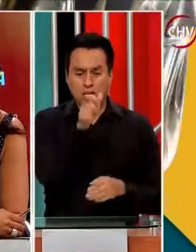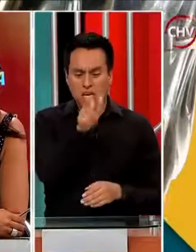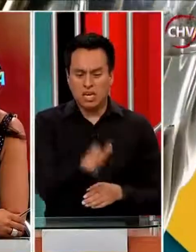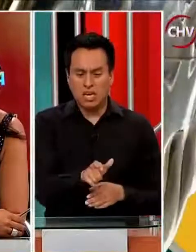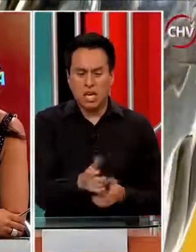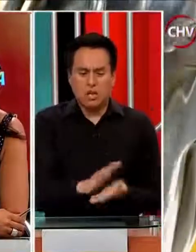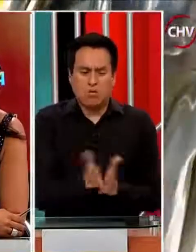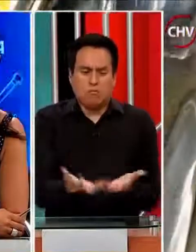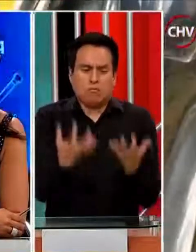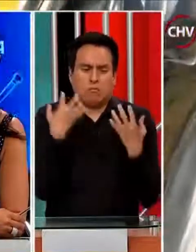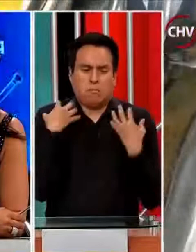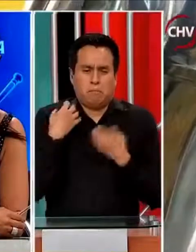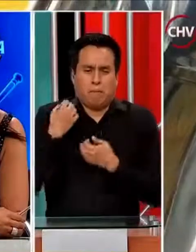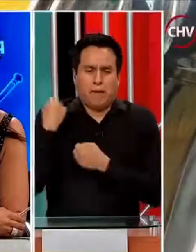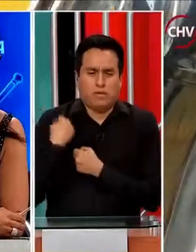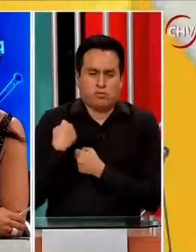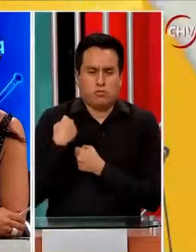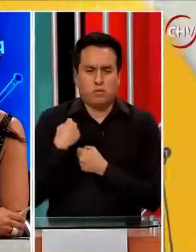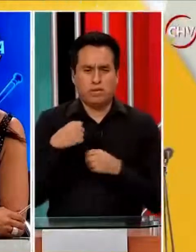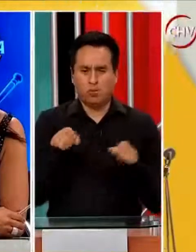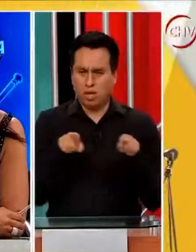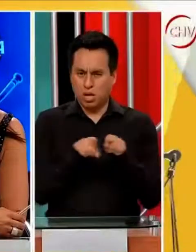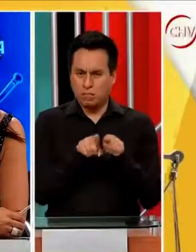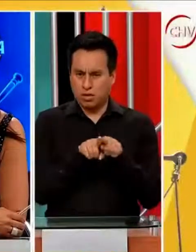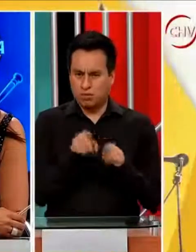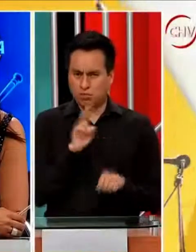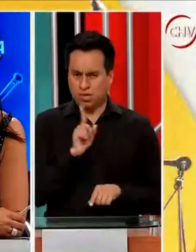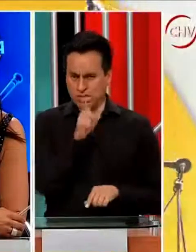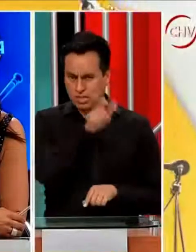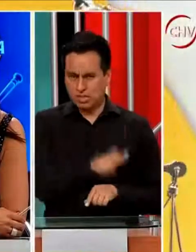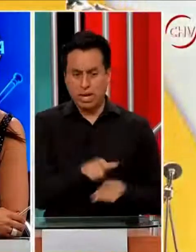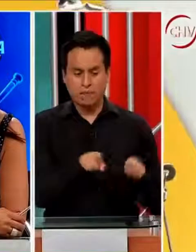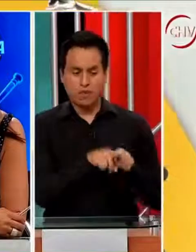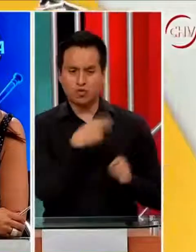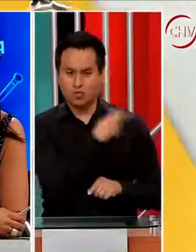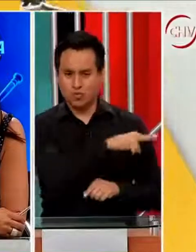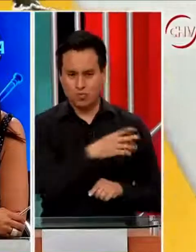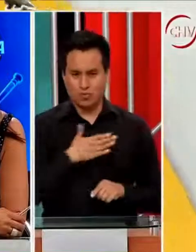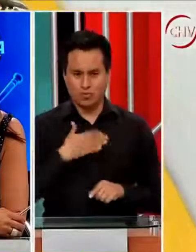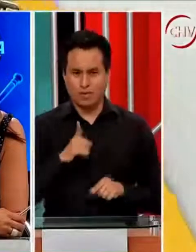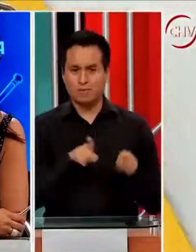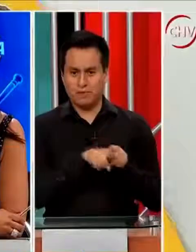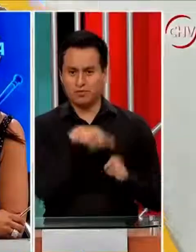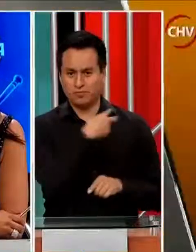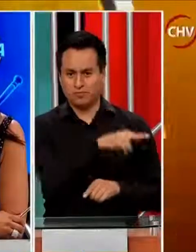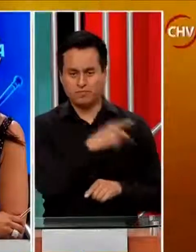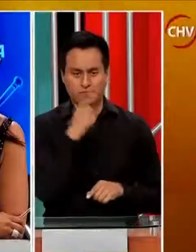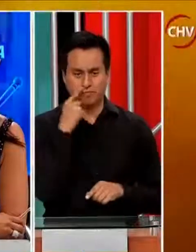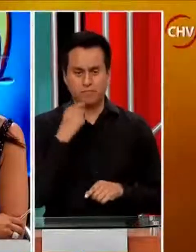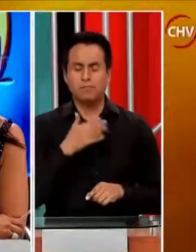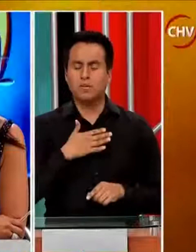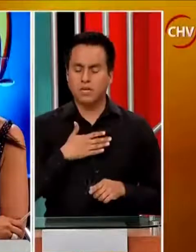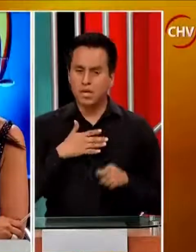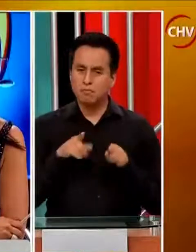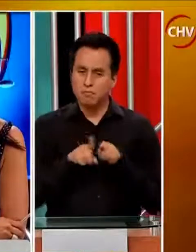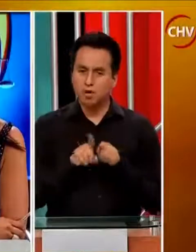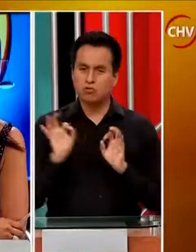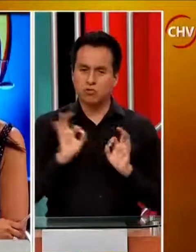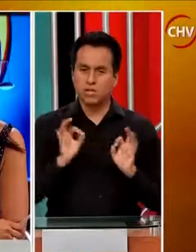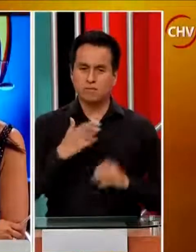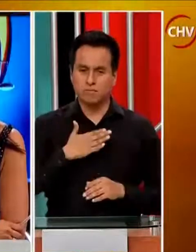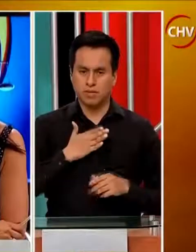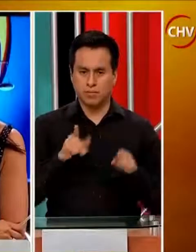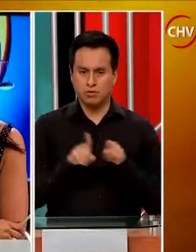tenga todo el peso. ¿Pero esta persona no es también su hermano? Es hermano de ella, sí. Es hermano mío, señorita.